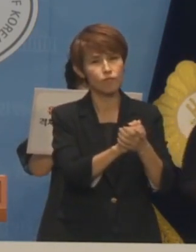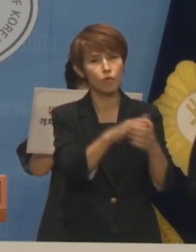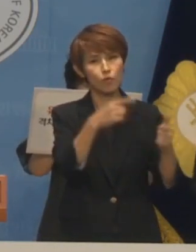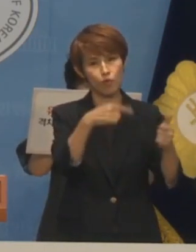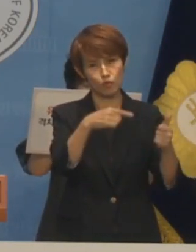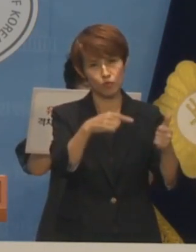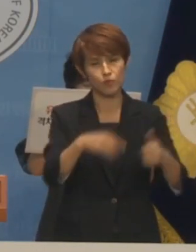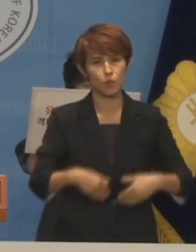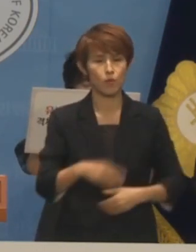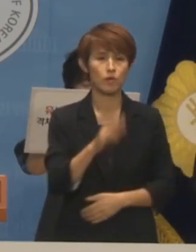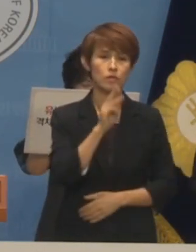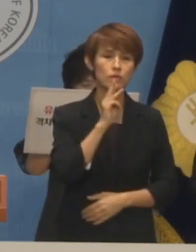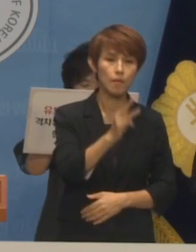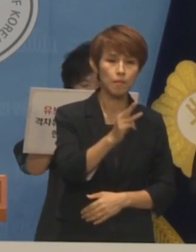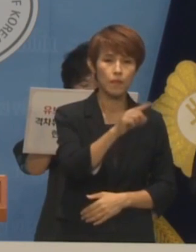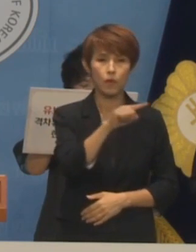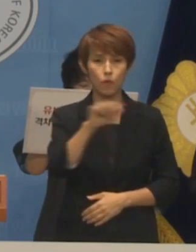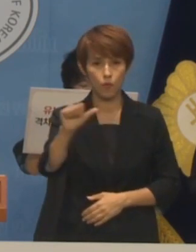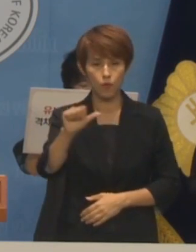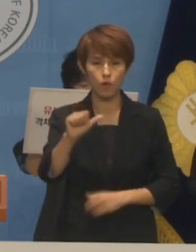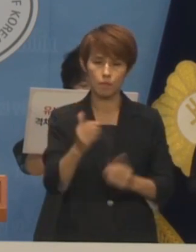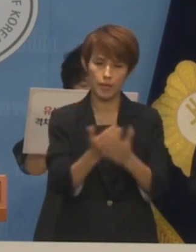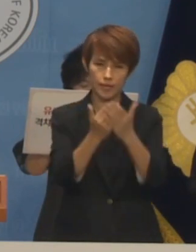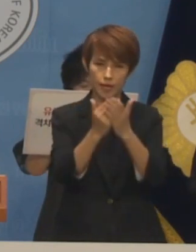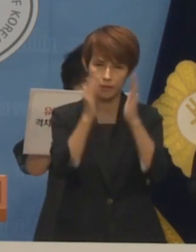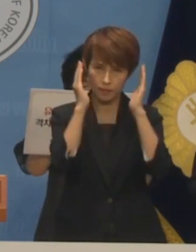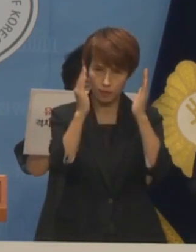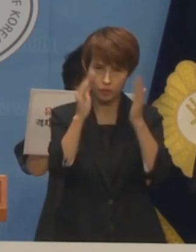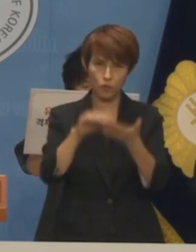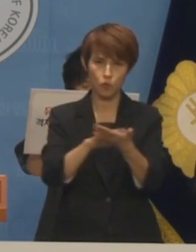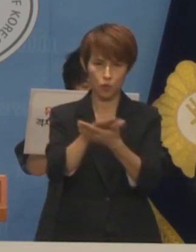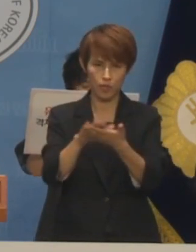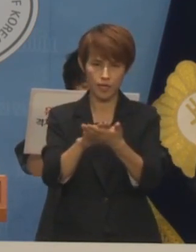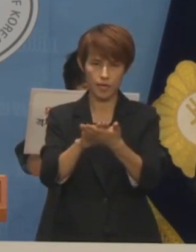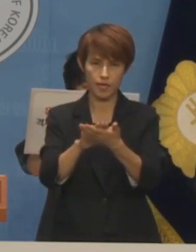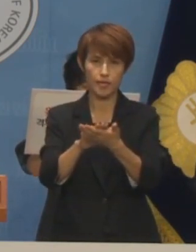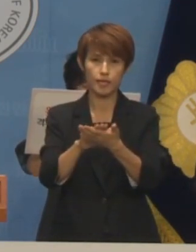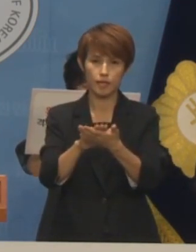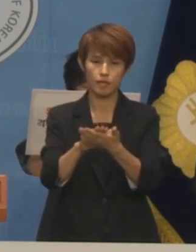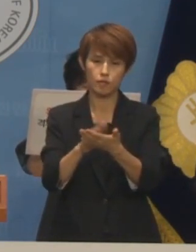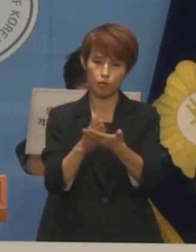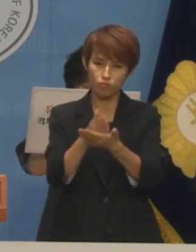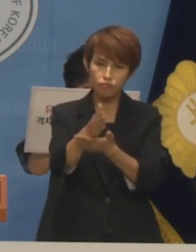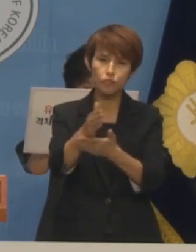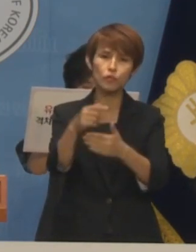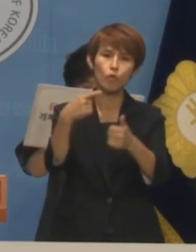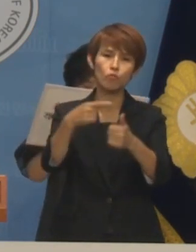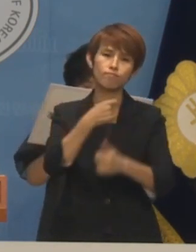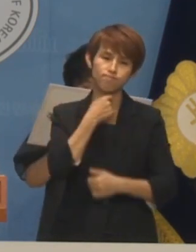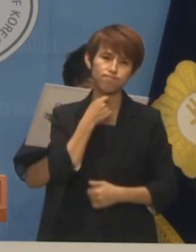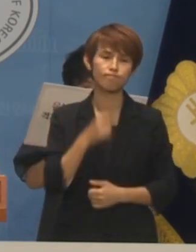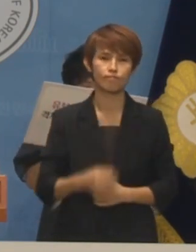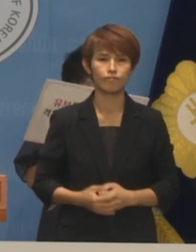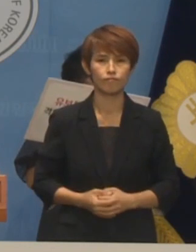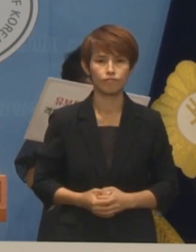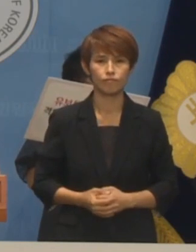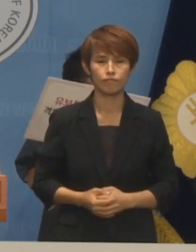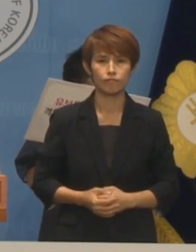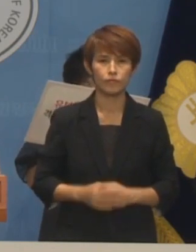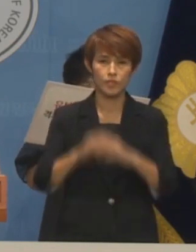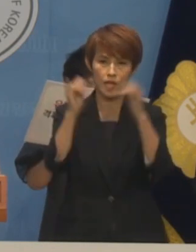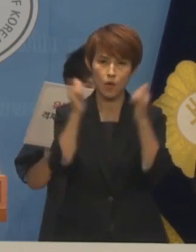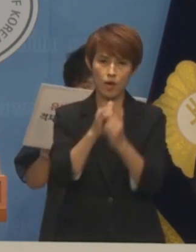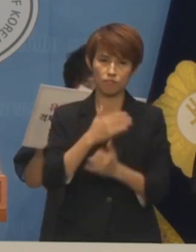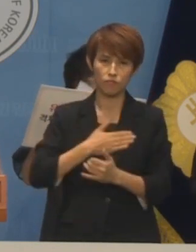교육을, 3~5세는 발달과 학습, 놀이와 심이 있는 전문화된 유아 교육을 원한다. 특히